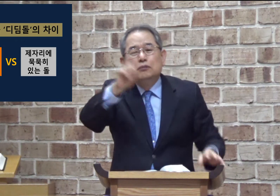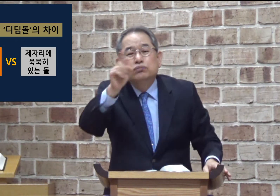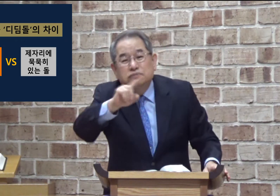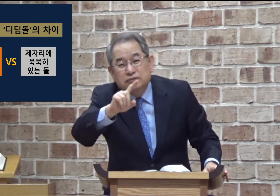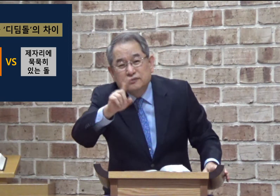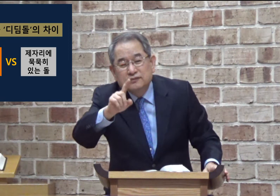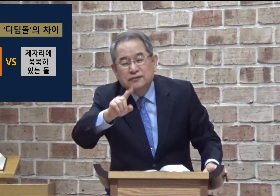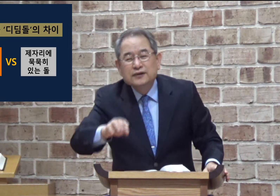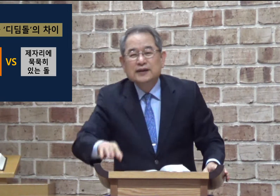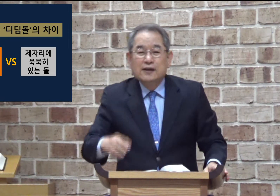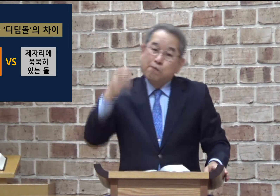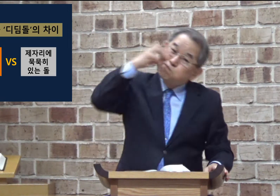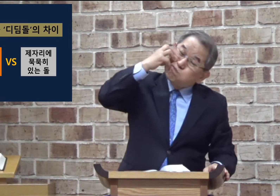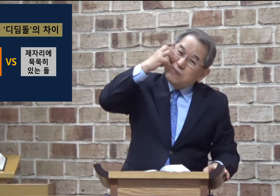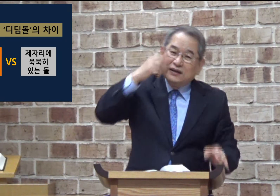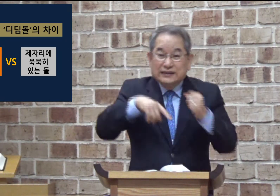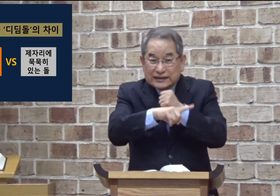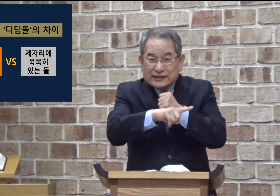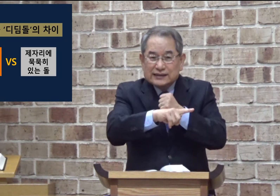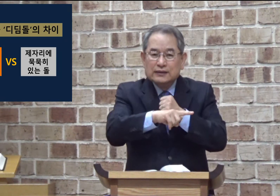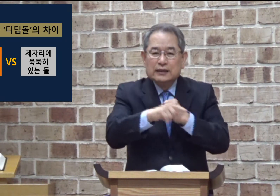툭 튀어나온 돌은